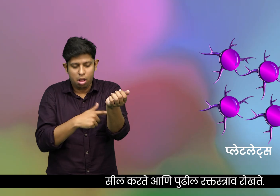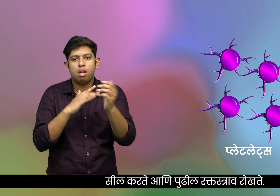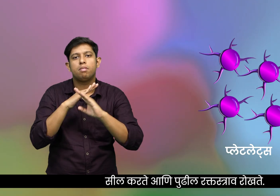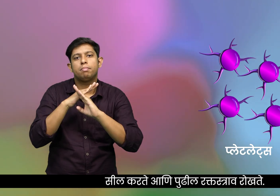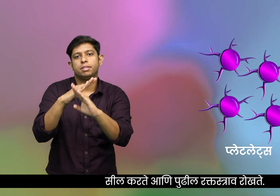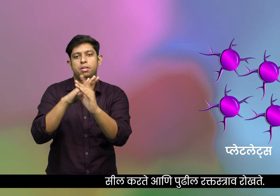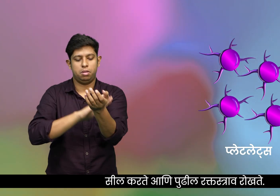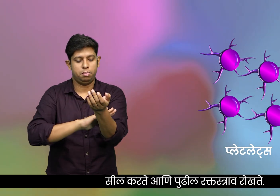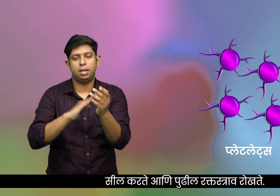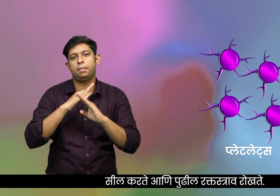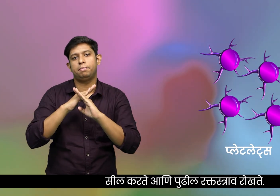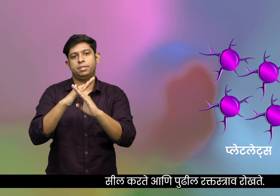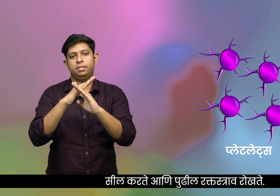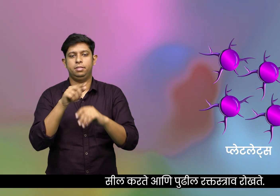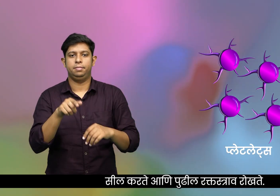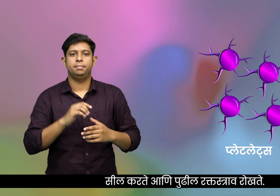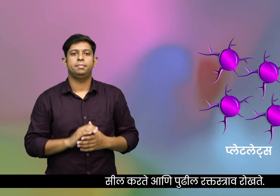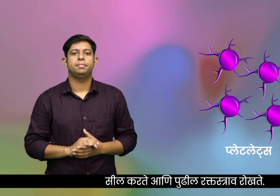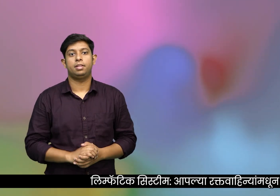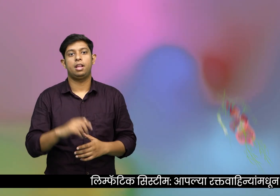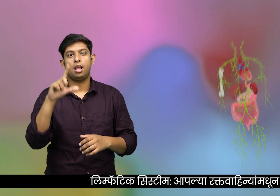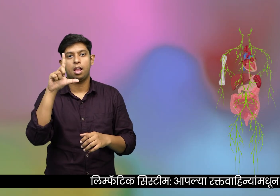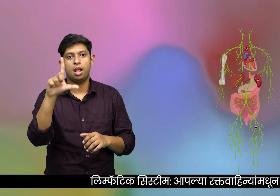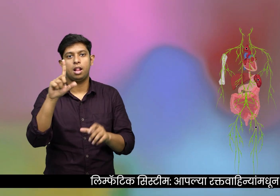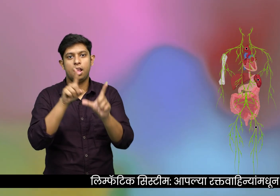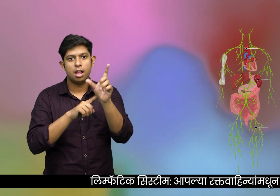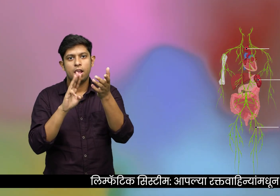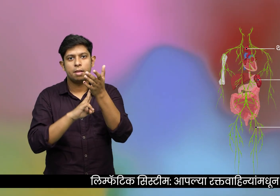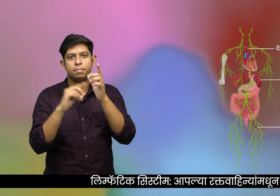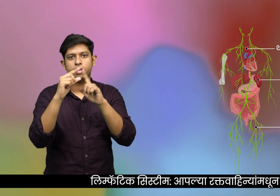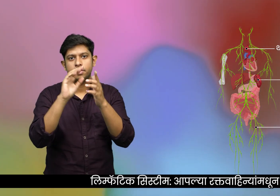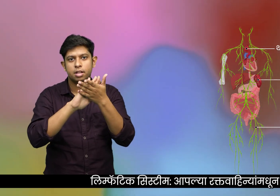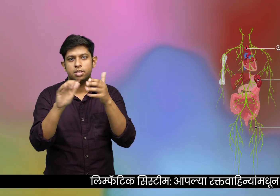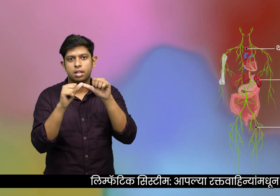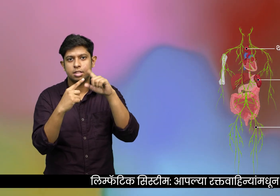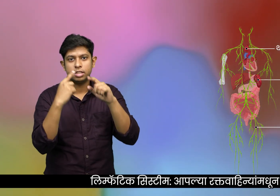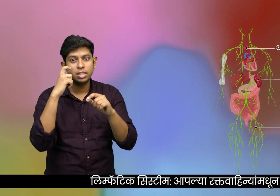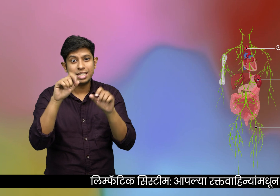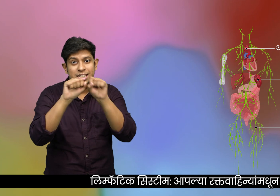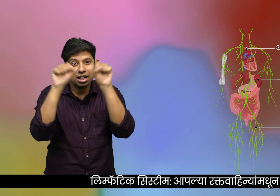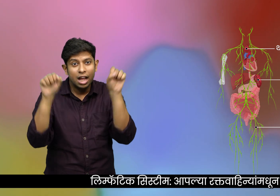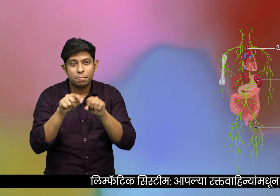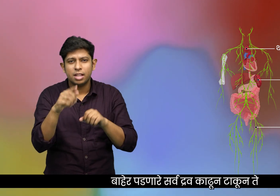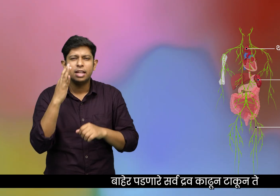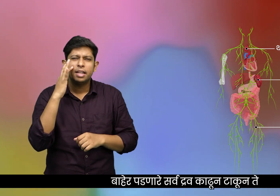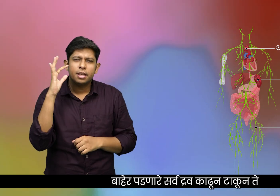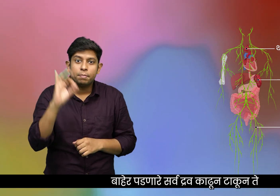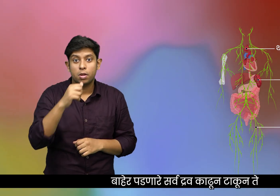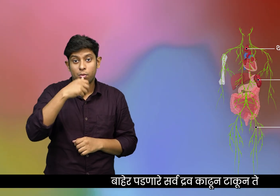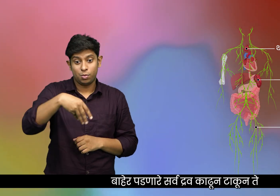रोखते. लिम्फॅटिक सिस्टीम आपल्या रक्तवाहिन्यांमधून बाहेर पडणारे सर्व